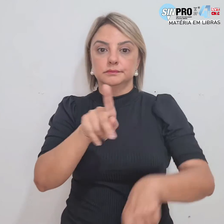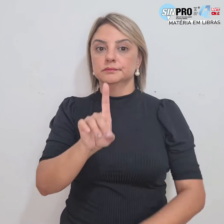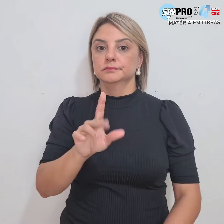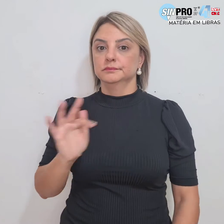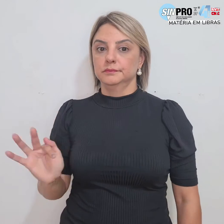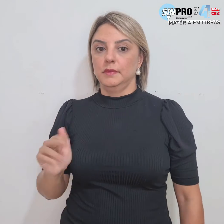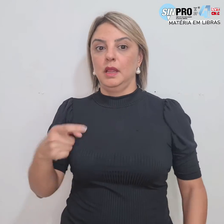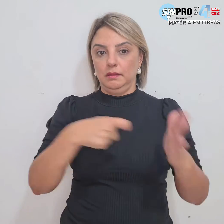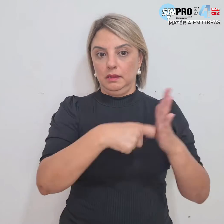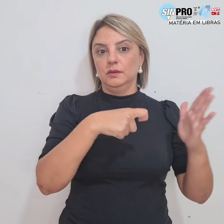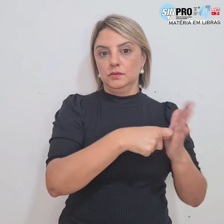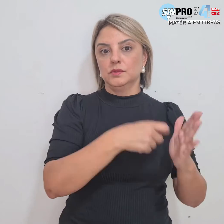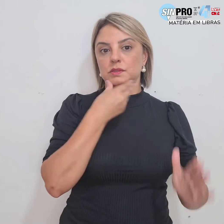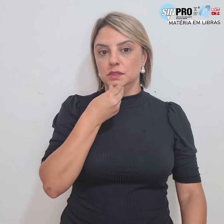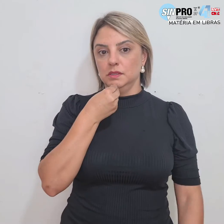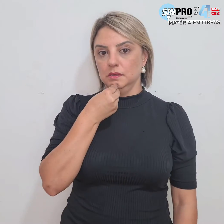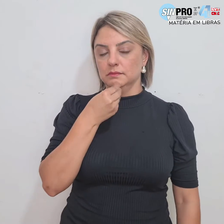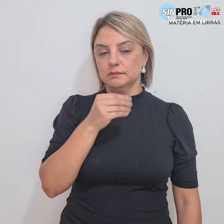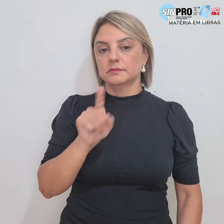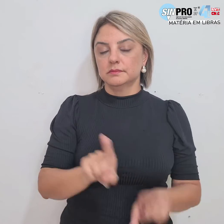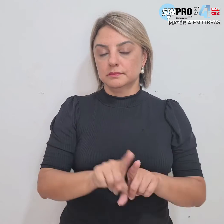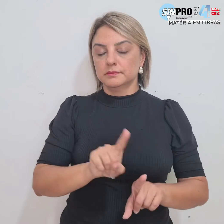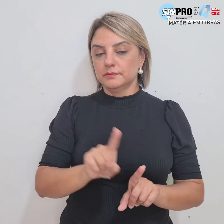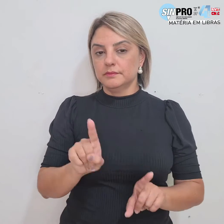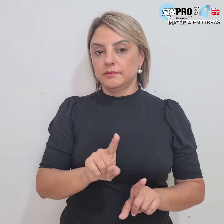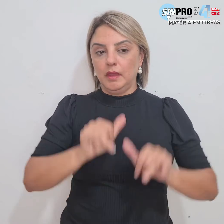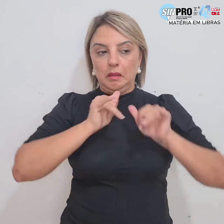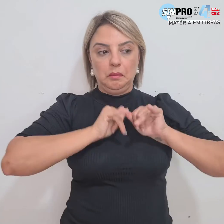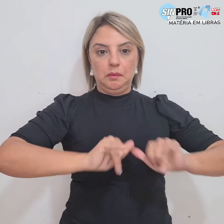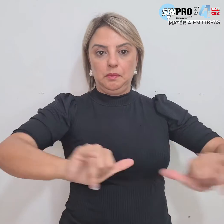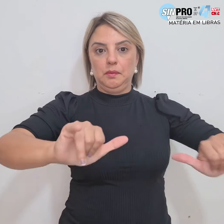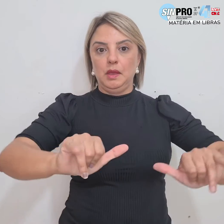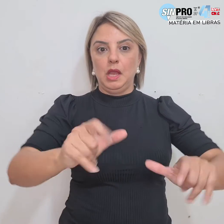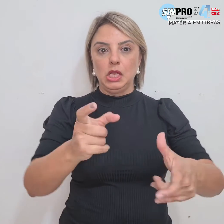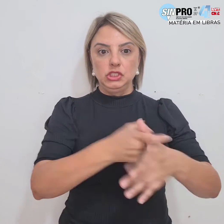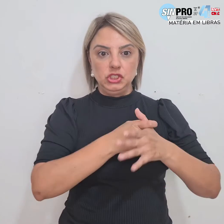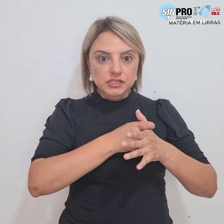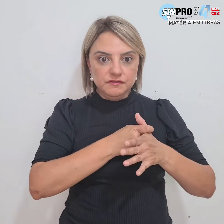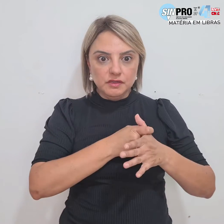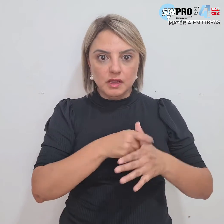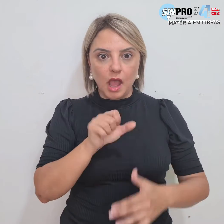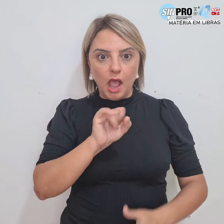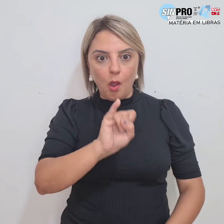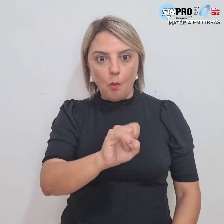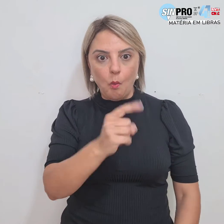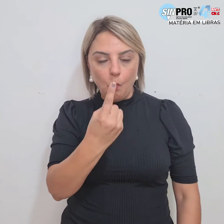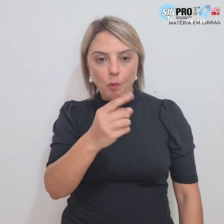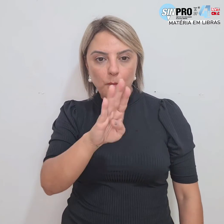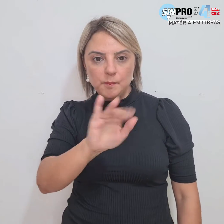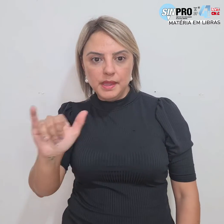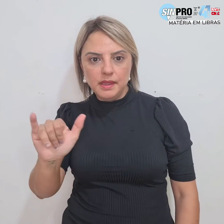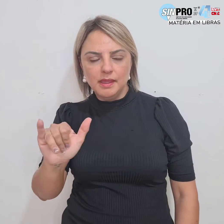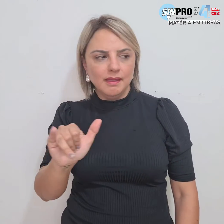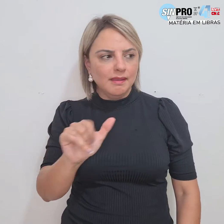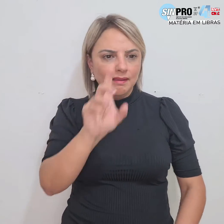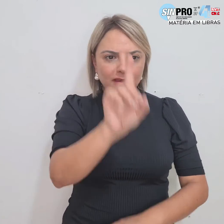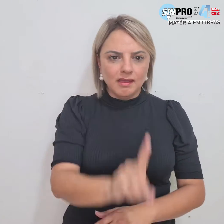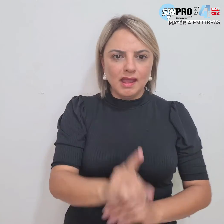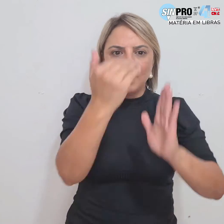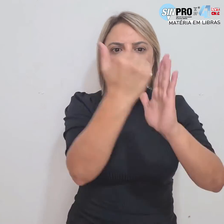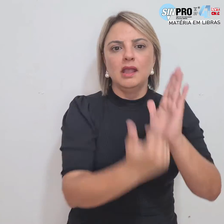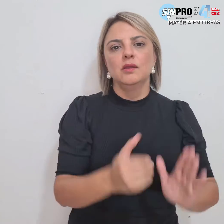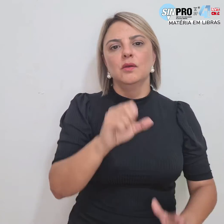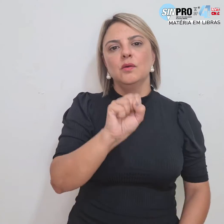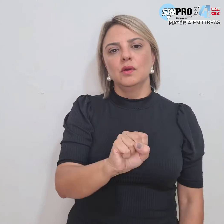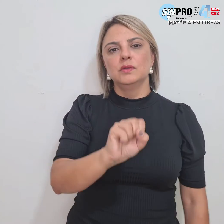população do DF, denuncia João Carlos Dias. E mais, a lardeada dívida de R$ 1 bilhão, segundo a própria direção da